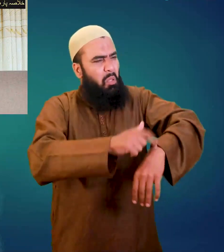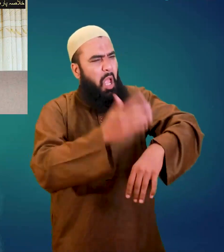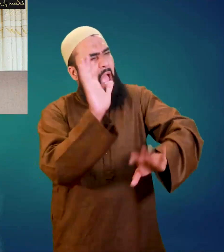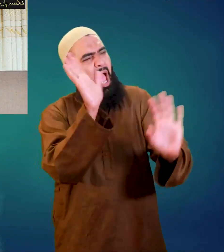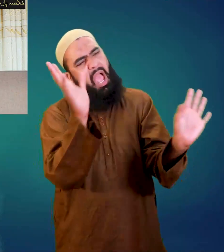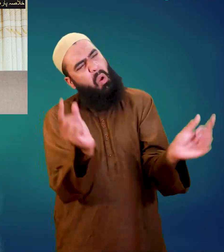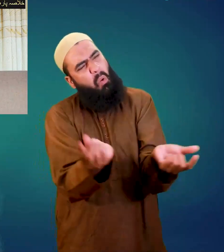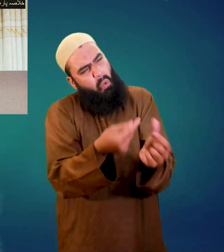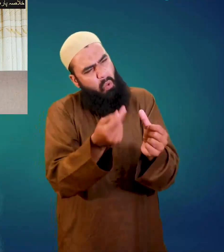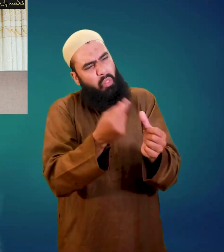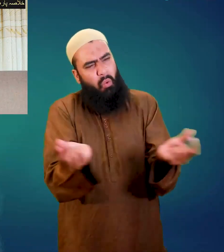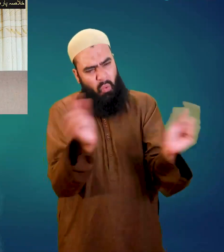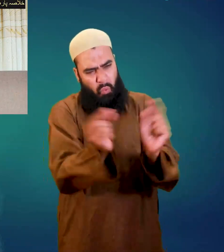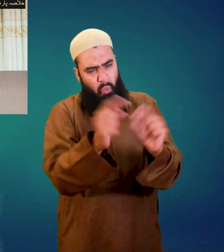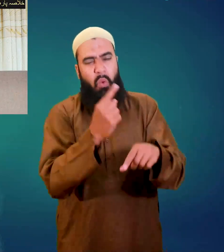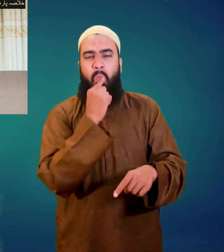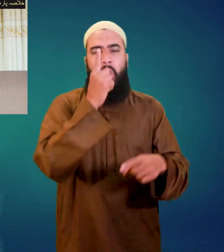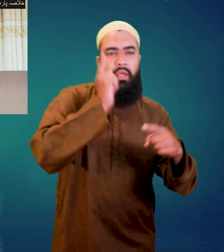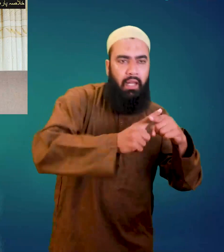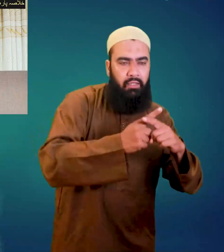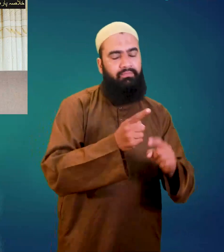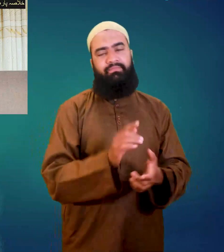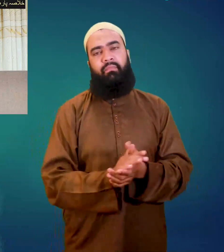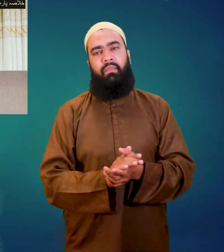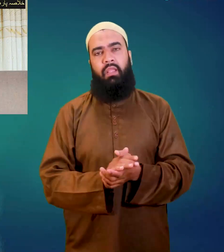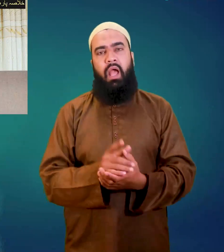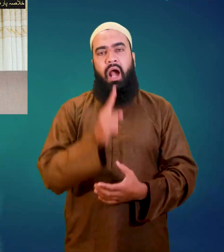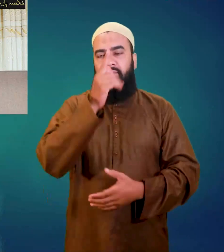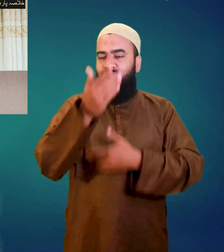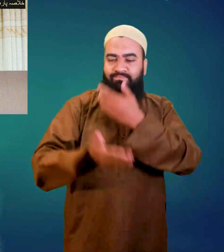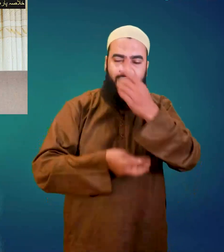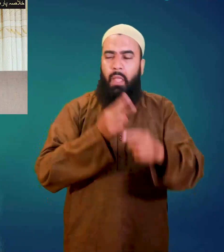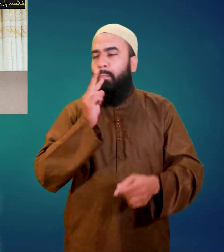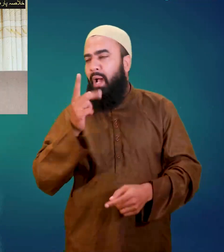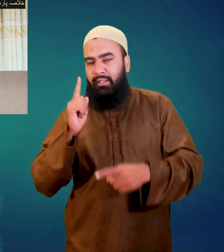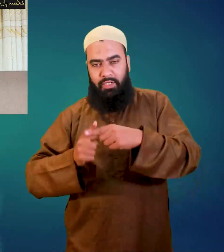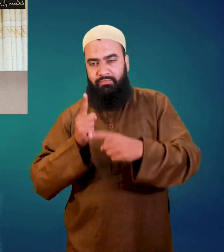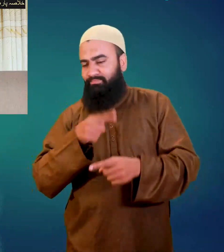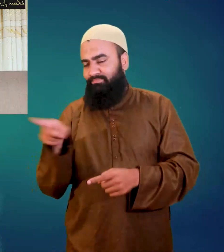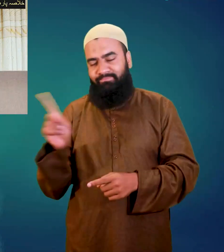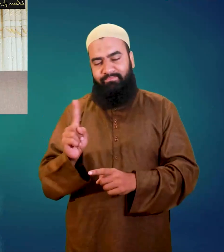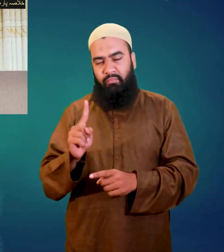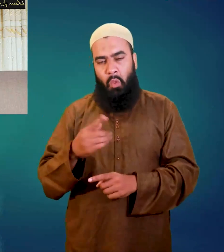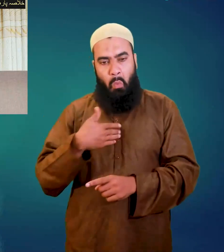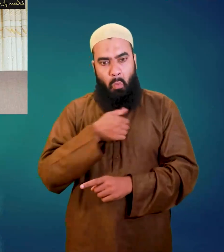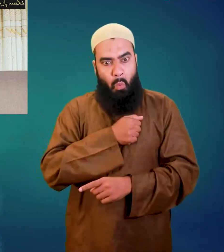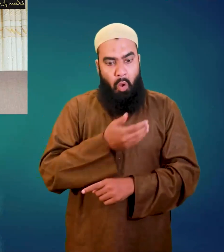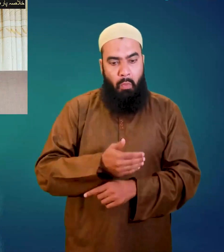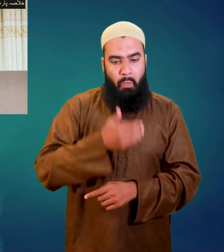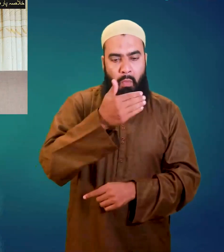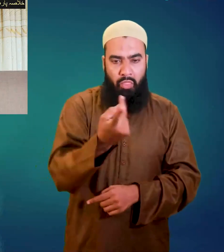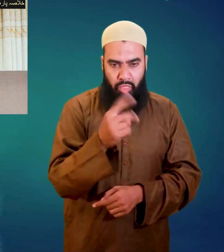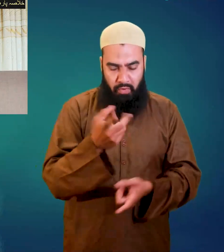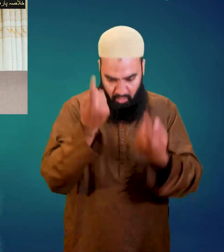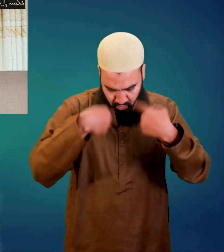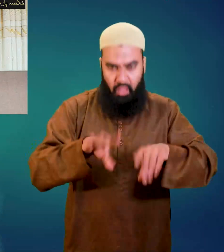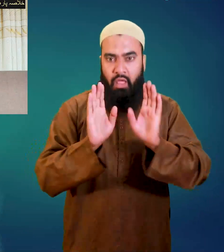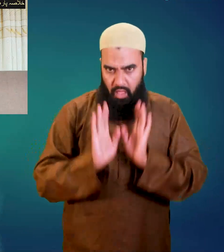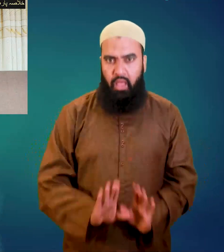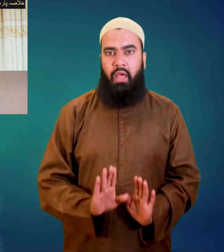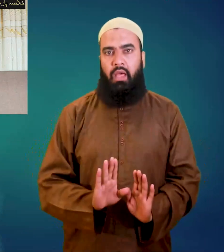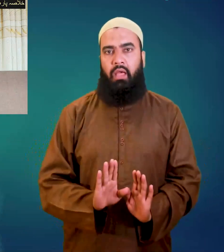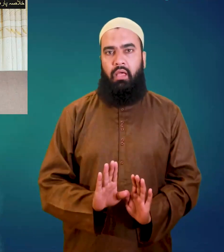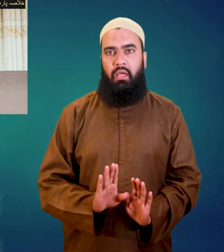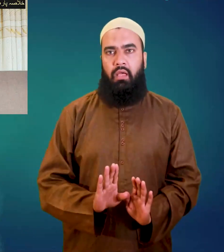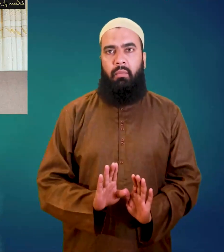علاوہ اور کوئی زندگی نہیں۔ قرآن مجید نے مختلف انداز میں مرنے کے بعد دوبارہ زندہ ہونے پر استدلال کیا